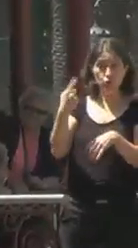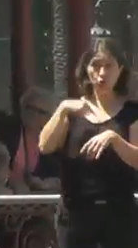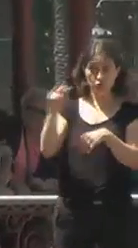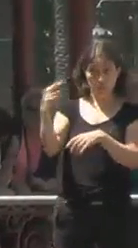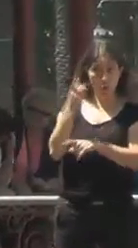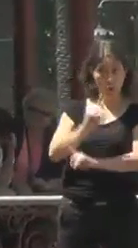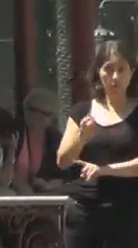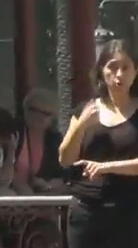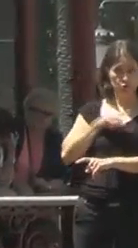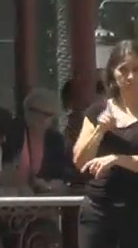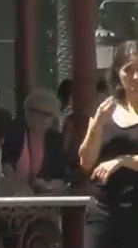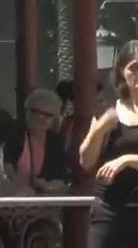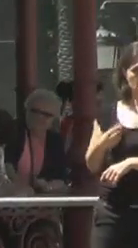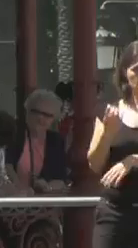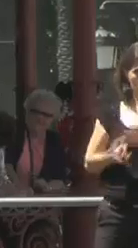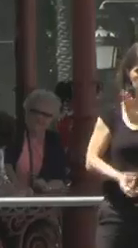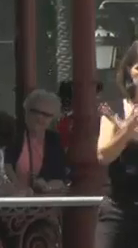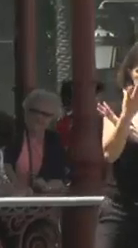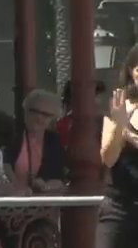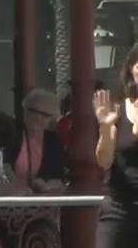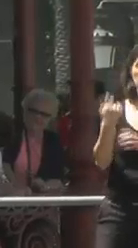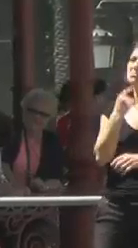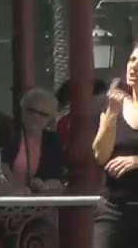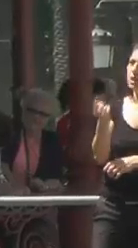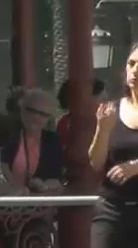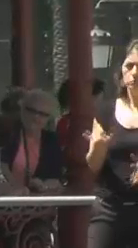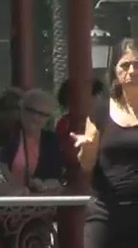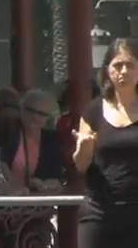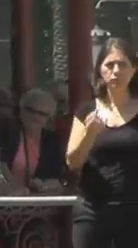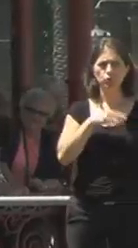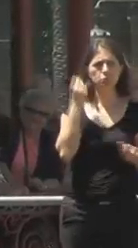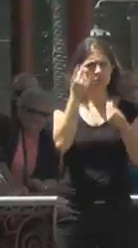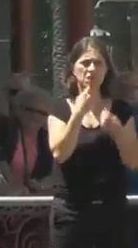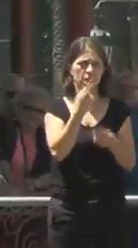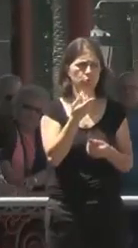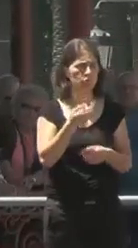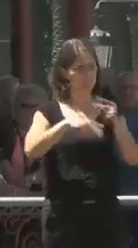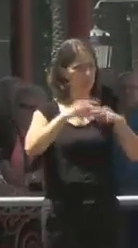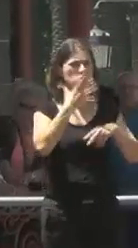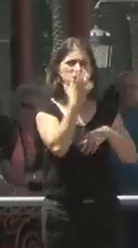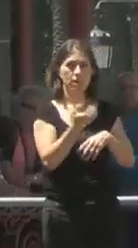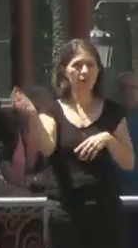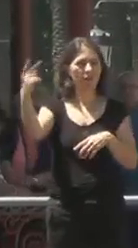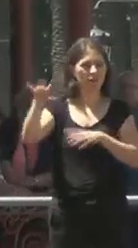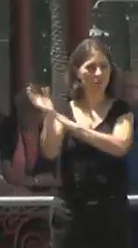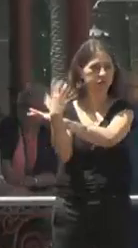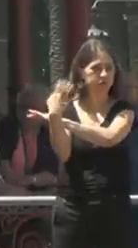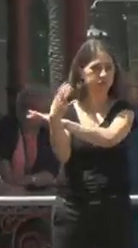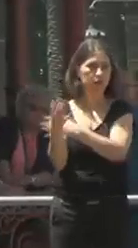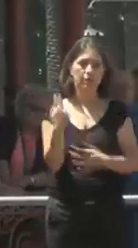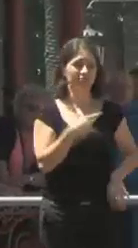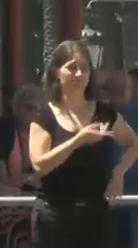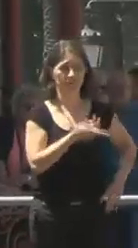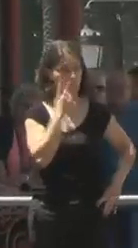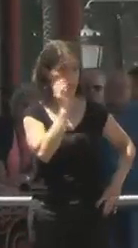aí saímos, non? E o dixemos, bueno, vamos a construir isto en serio. E se riron de nós. Dixeron, non